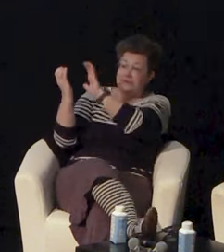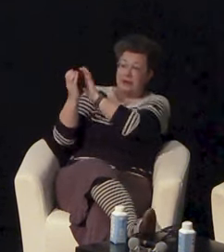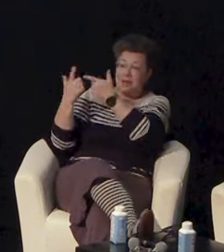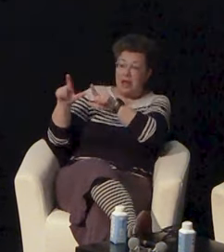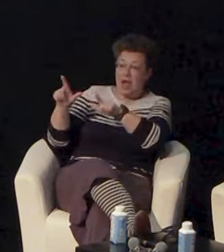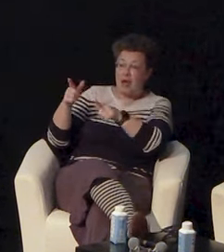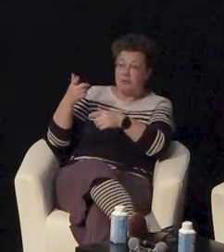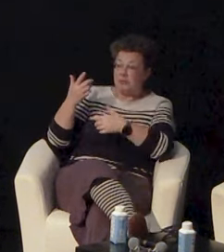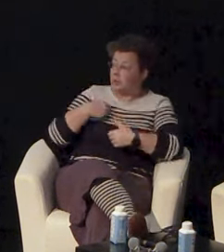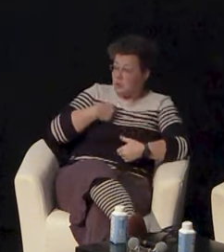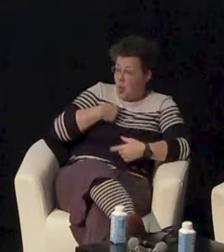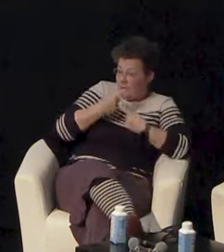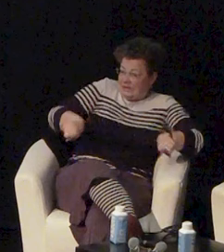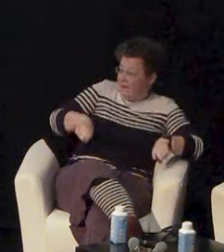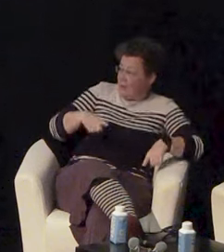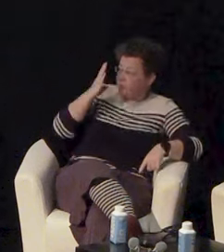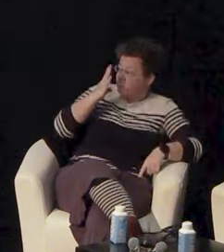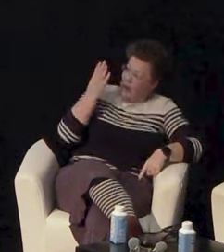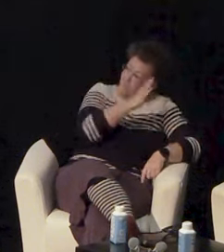tout le monde communiquait avec la même langue...